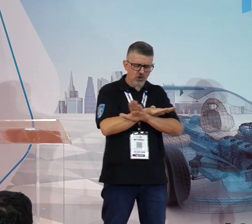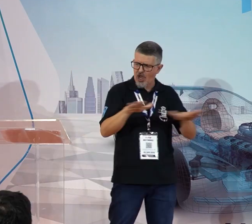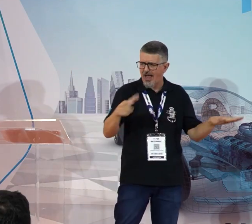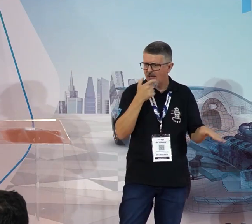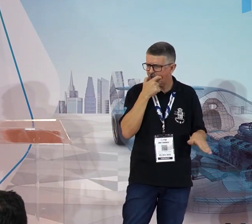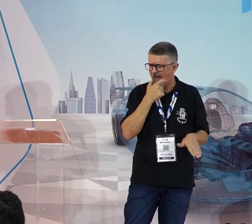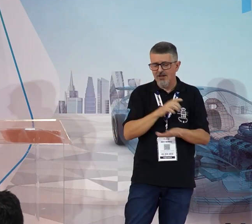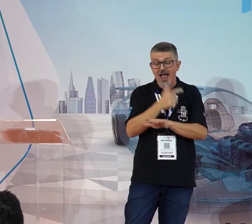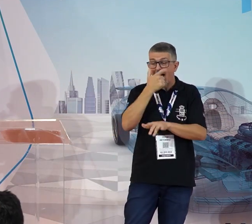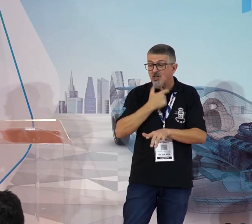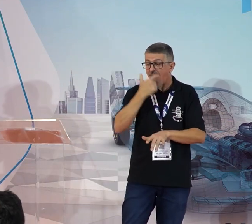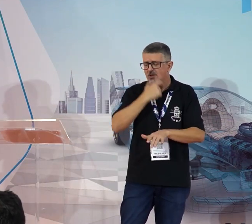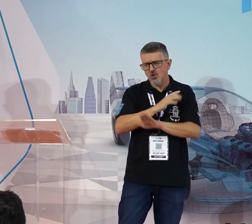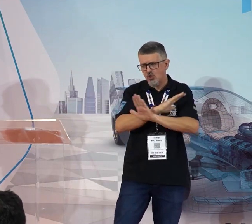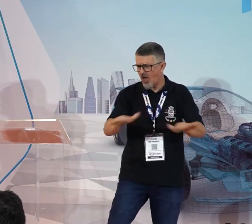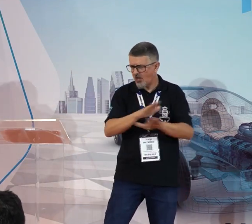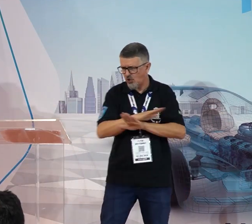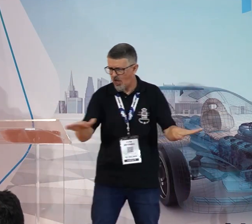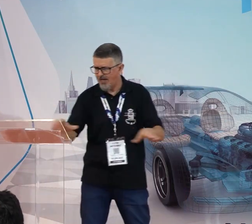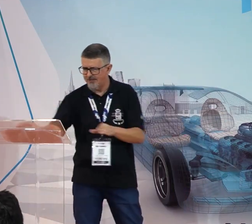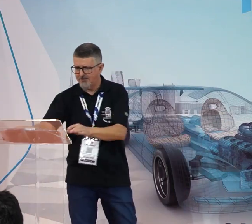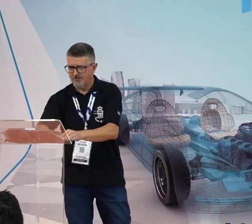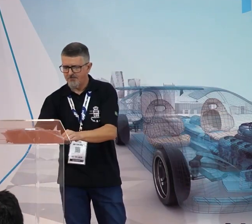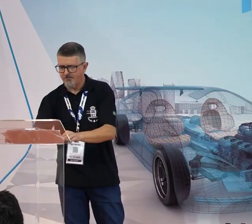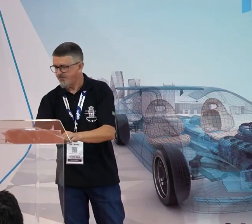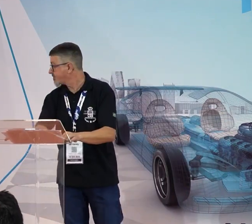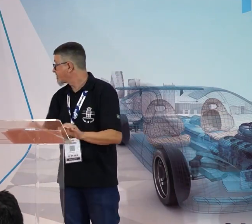Chega, chega, chega, chega de achar, vocês não devem achar nada.